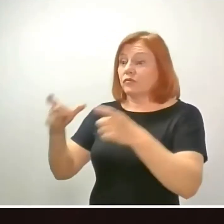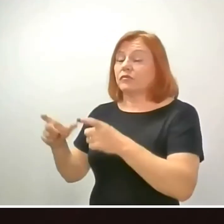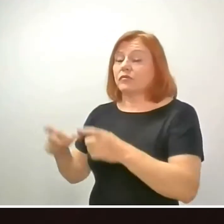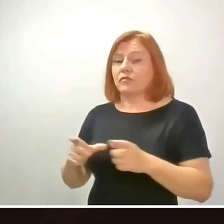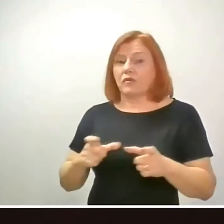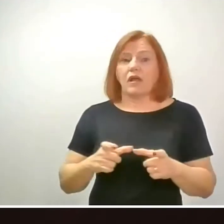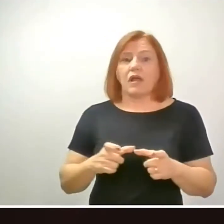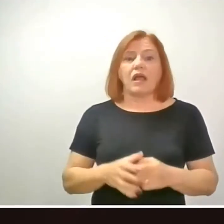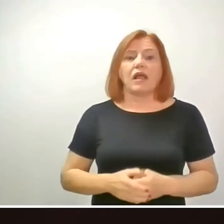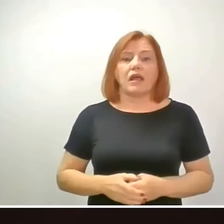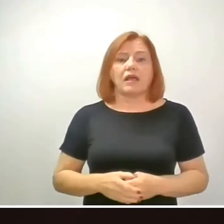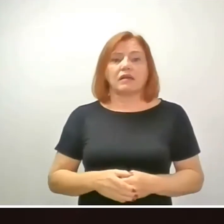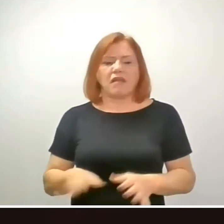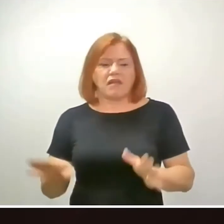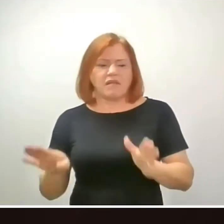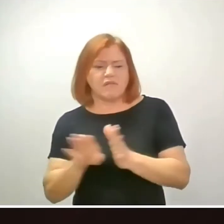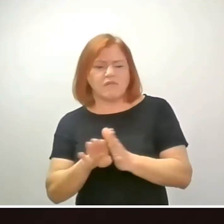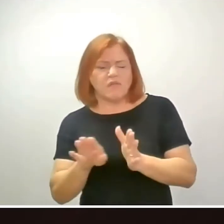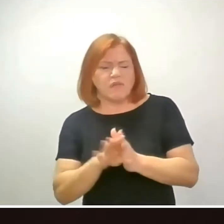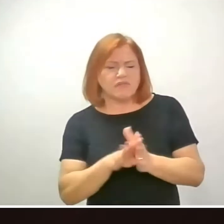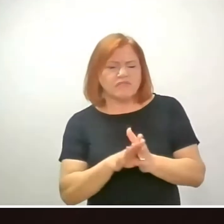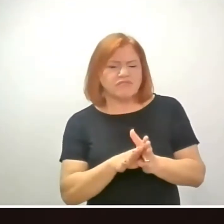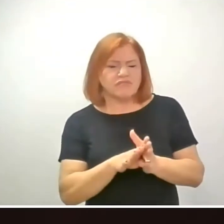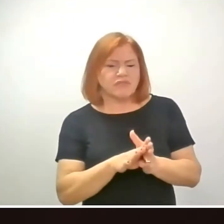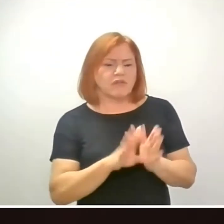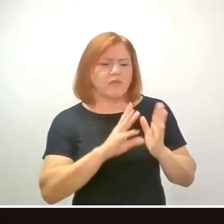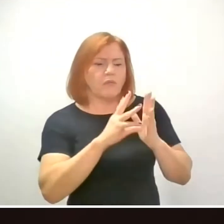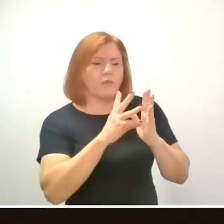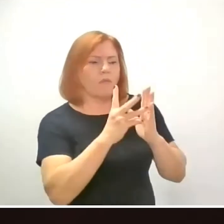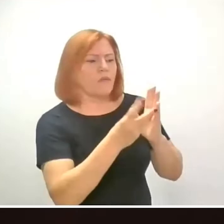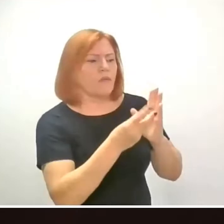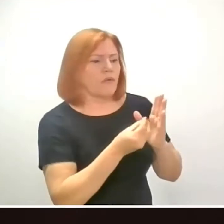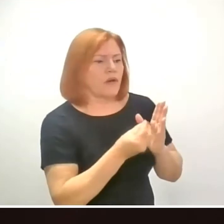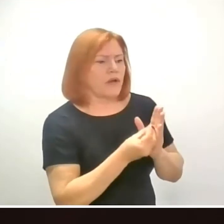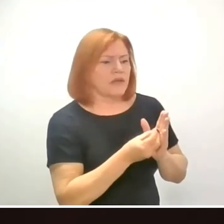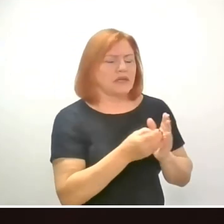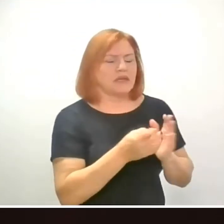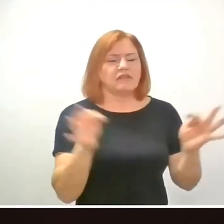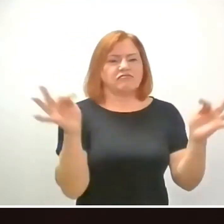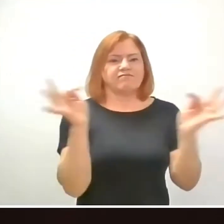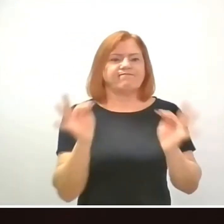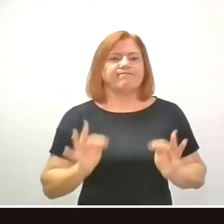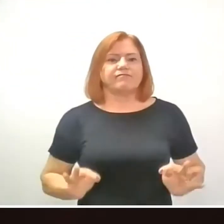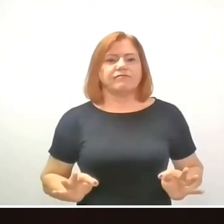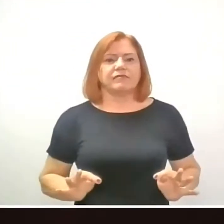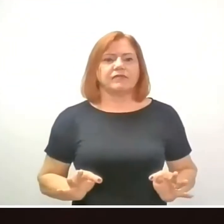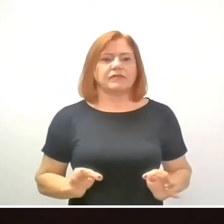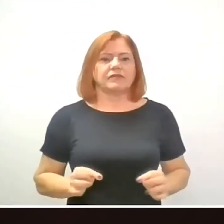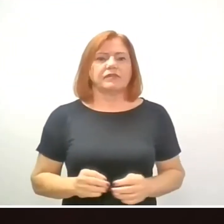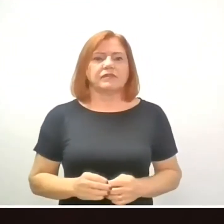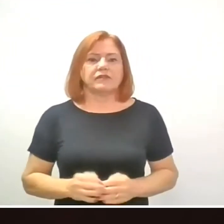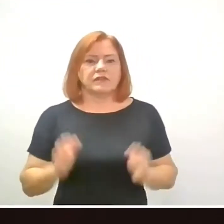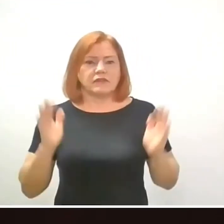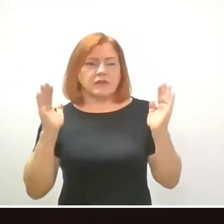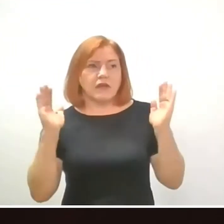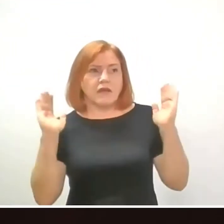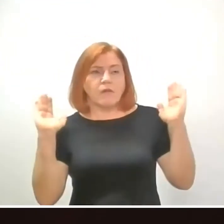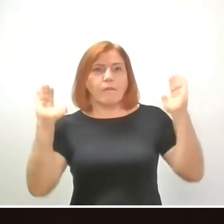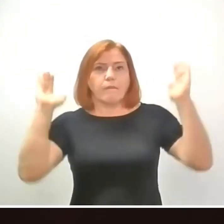então, quando chegou a igreja em Tiatira, o papado se